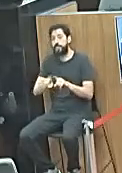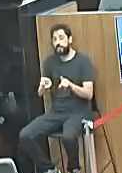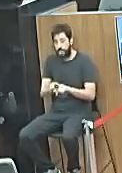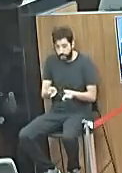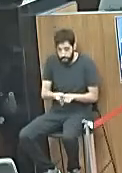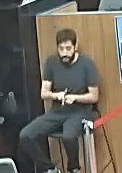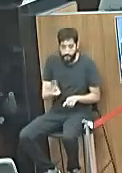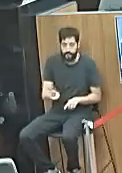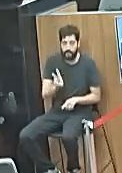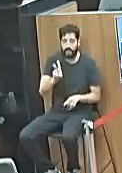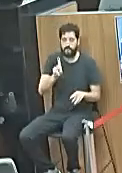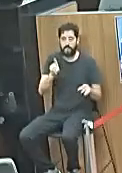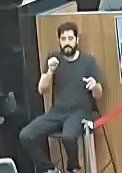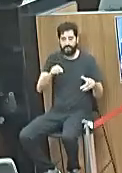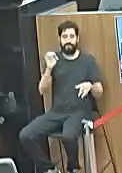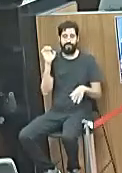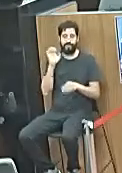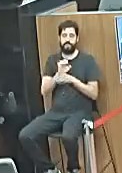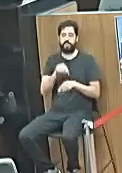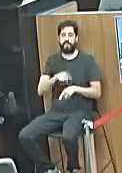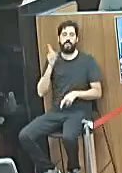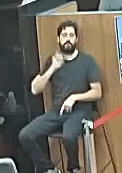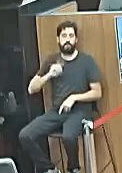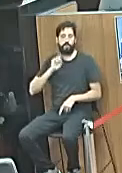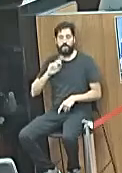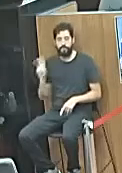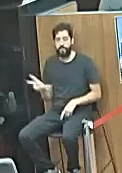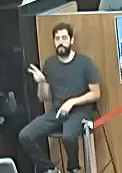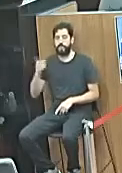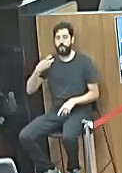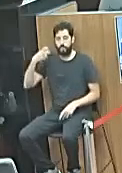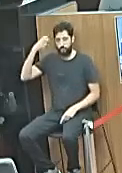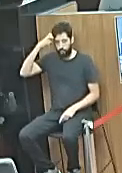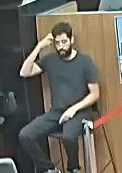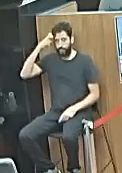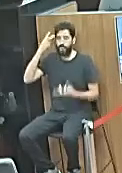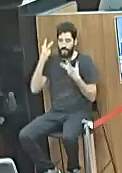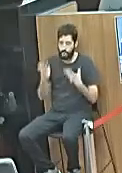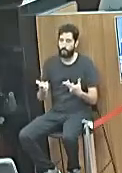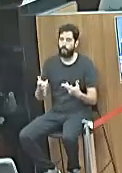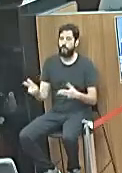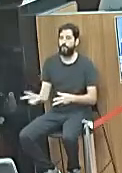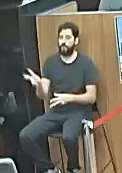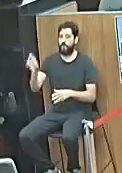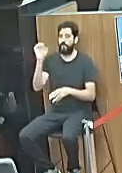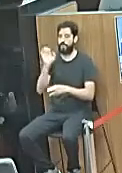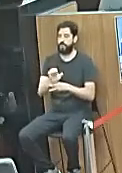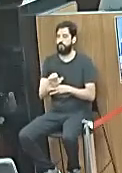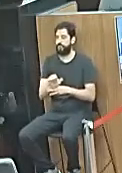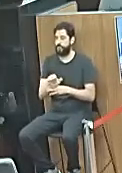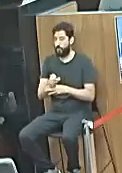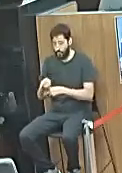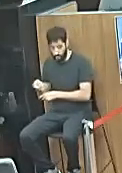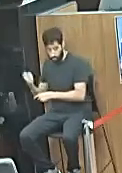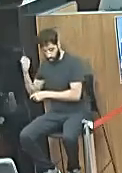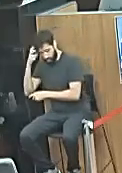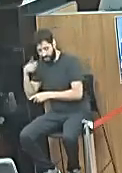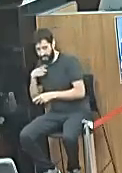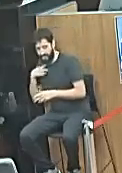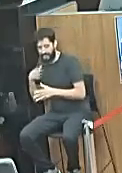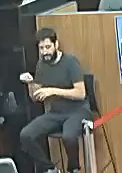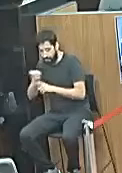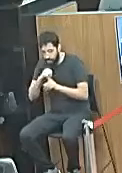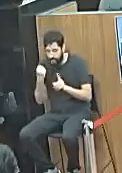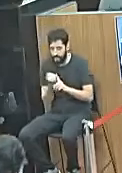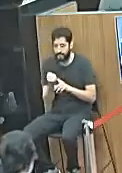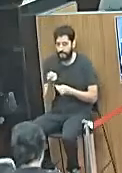também na valorização do próprio estado de minas nem valorizar a cultura é valorizar o estado ea cultura ela perpassa pela dimensão social e econômico